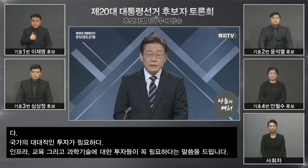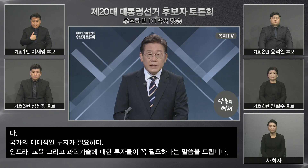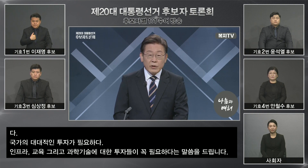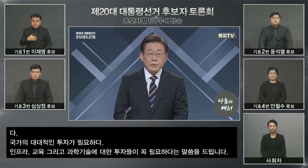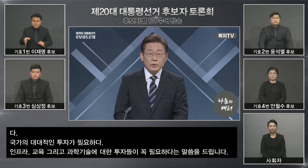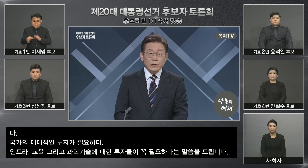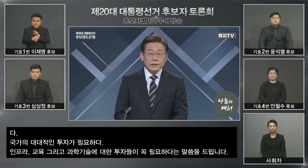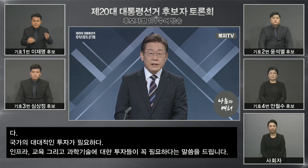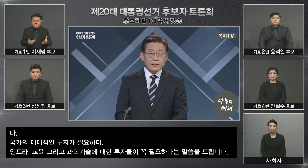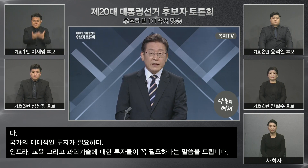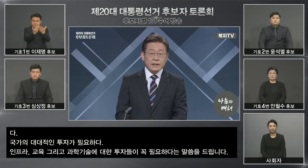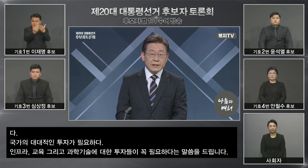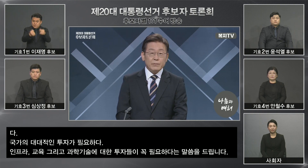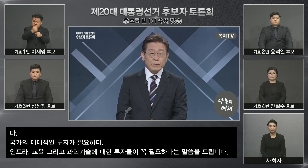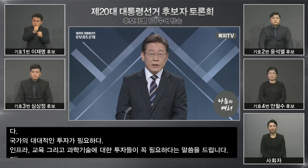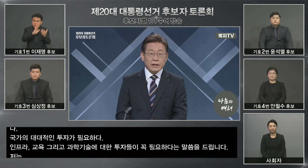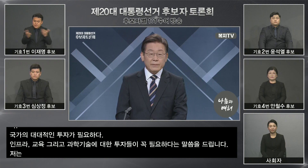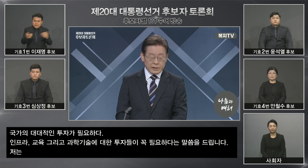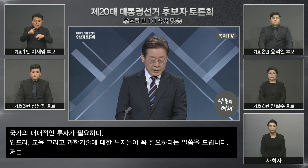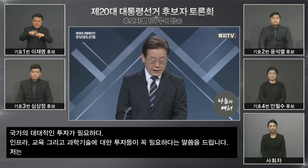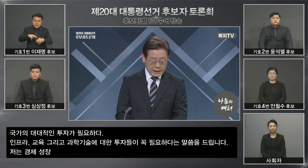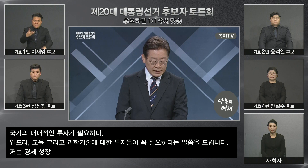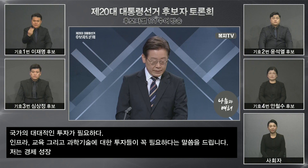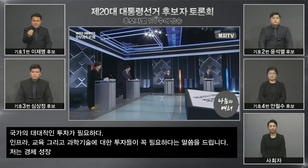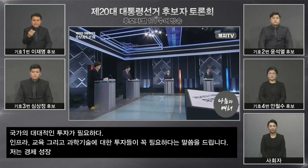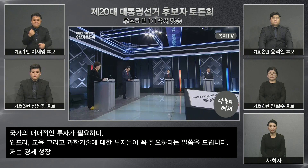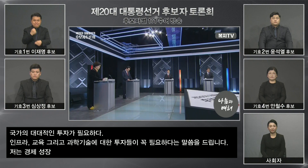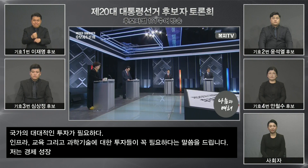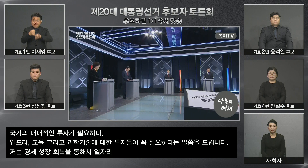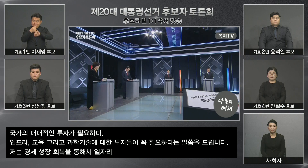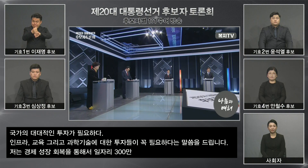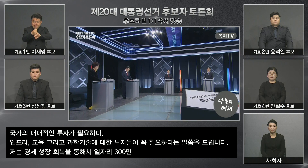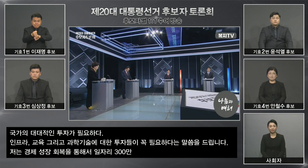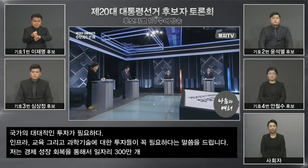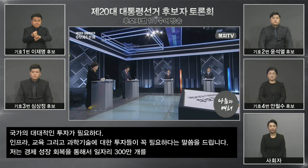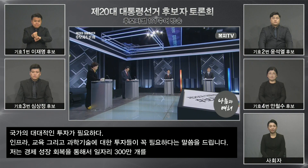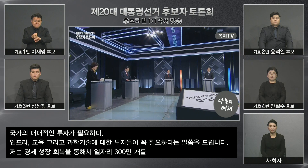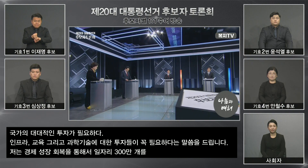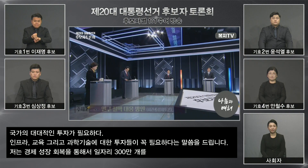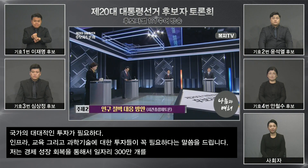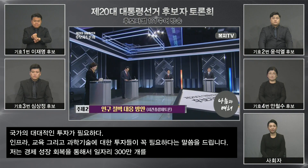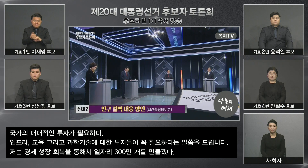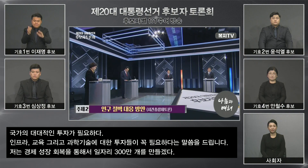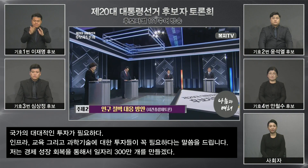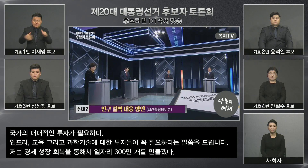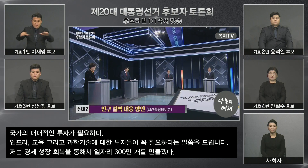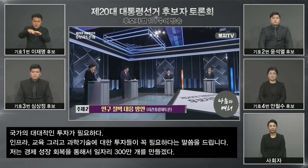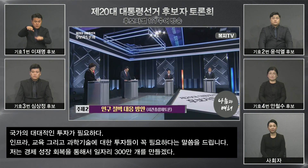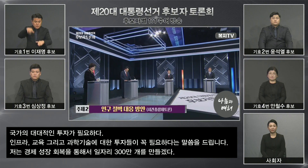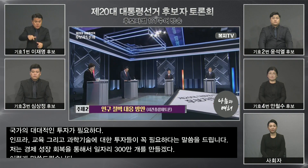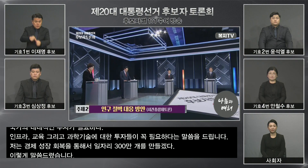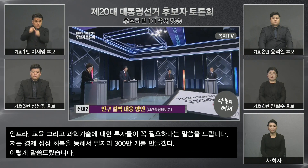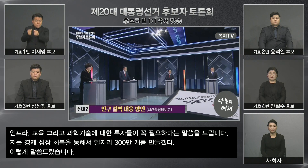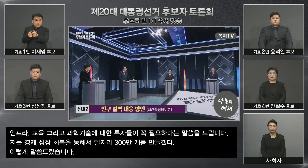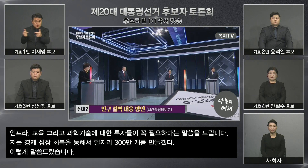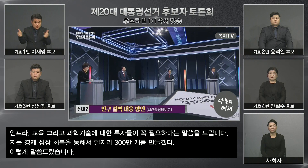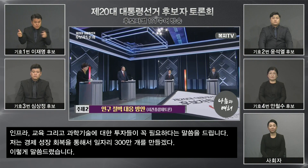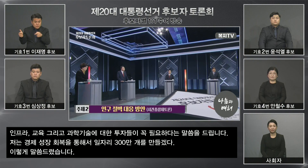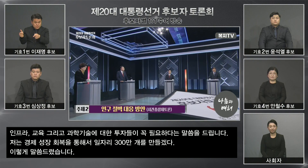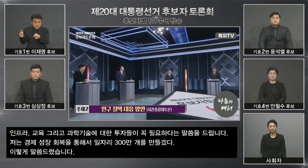경제 성장 회복을 통해서 일자리 300만 개를 만들겠다. 이렇게 말씀드렸습니다. 공공기관의 고용을 늘리도록